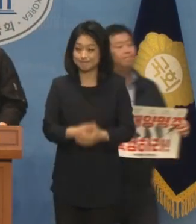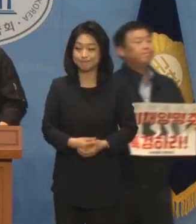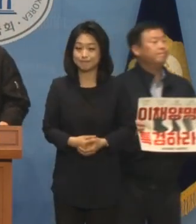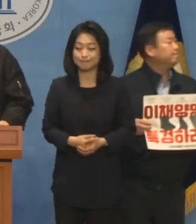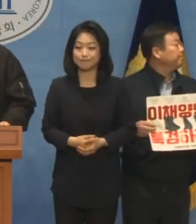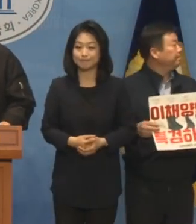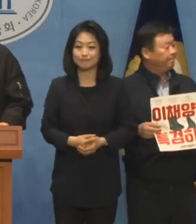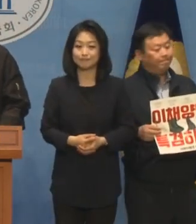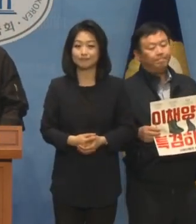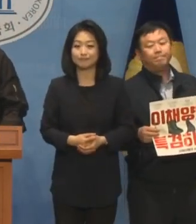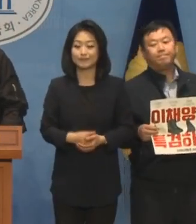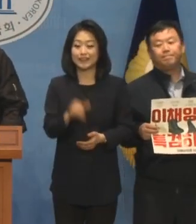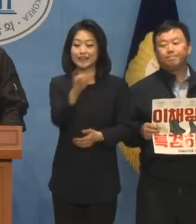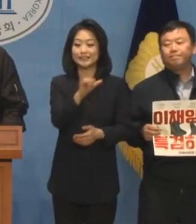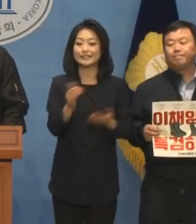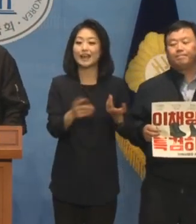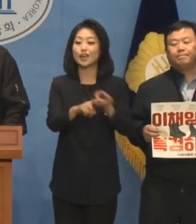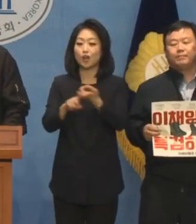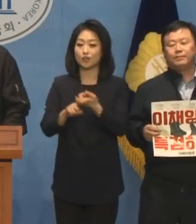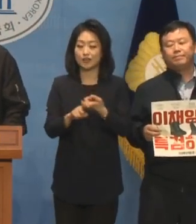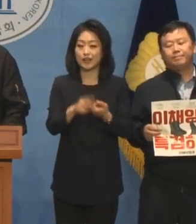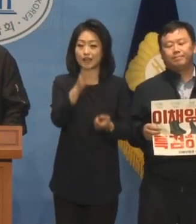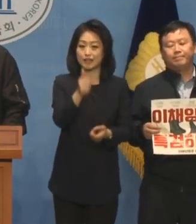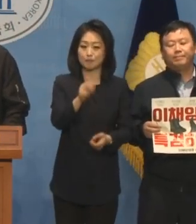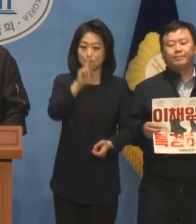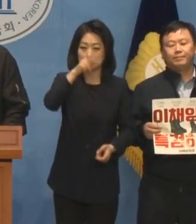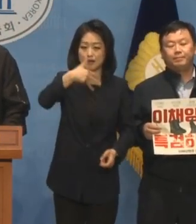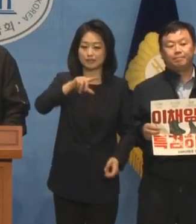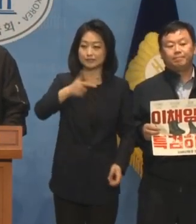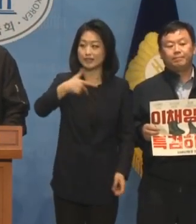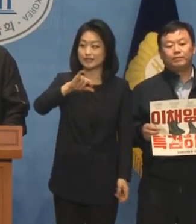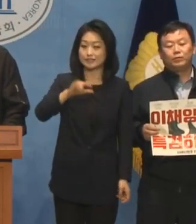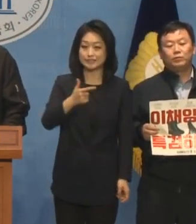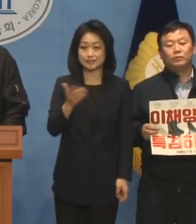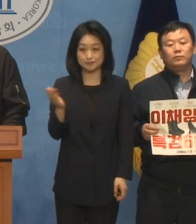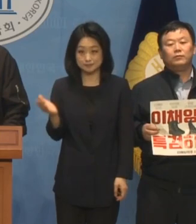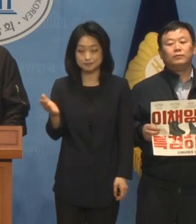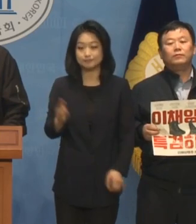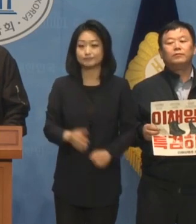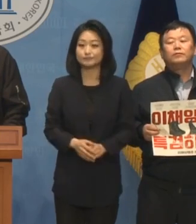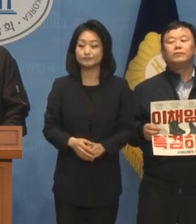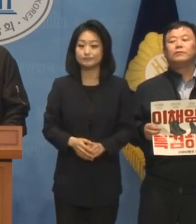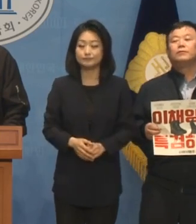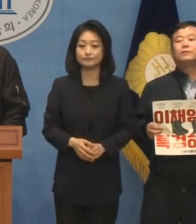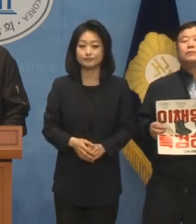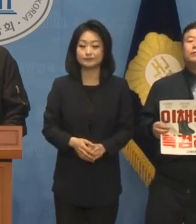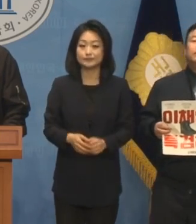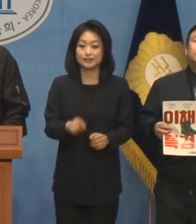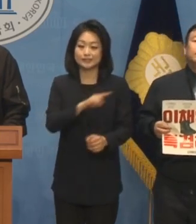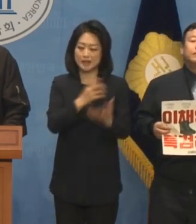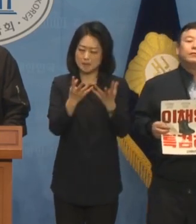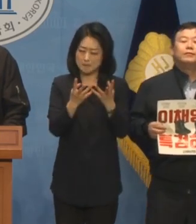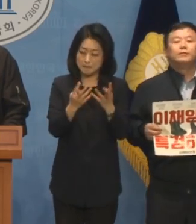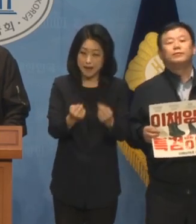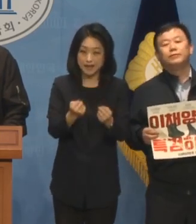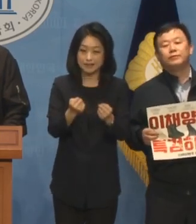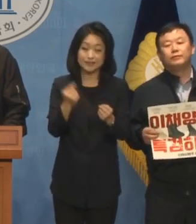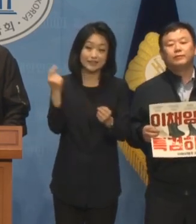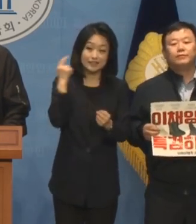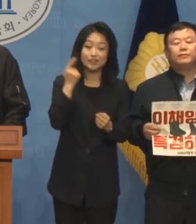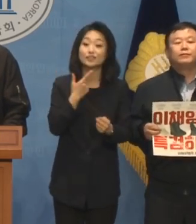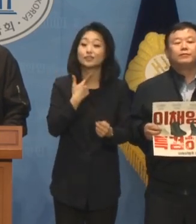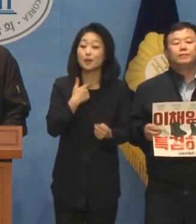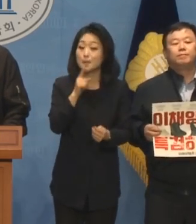하시겠습니다네 을들의 연대 대표 박입니다 아 이번 정권 들어서 저희가 제일 많이 들었던 말 중에 하나